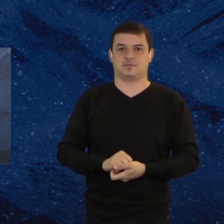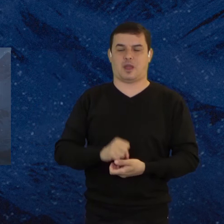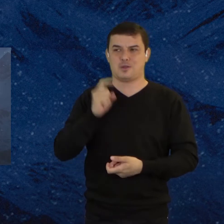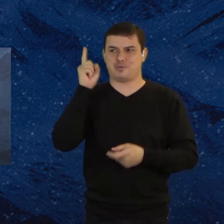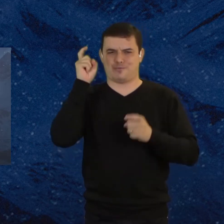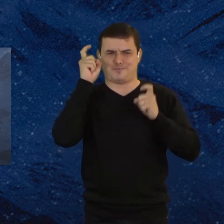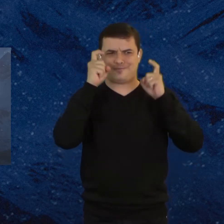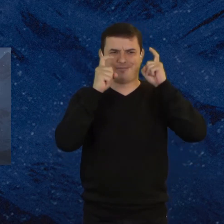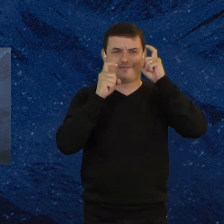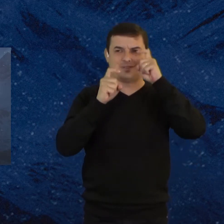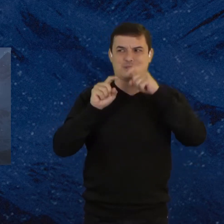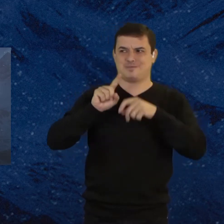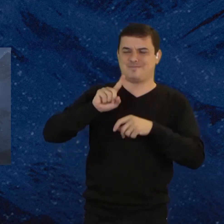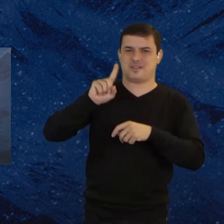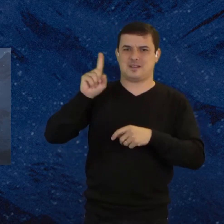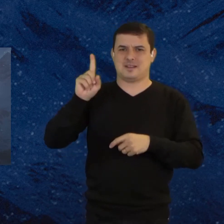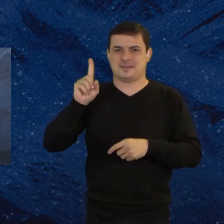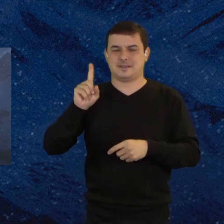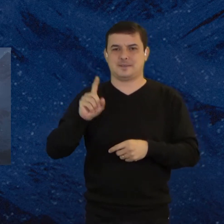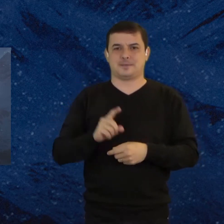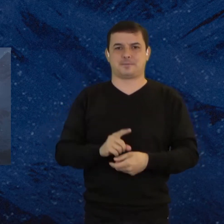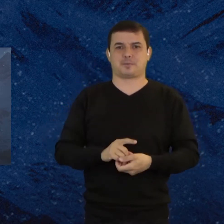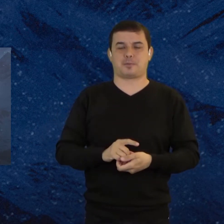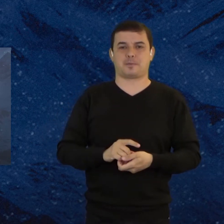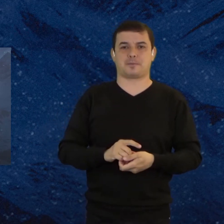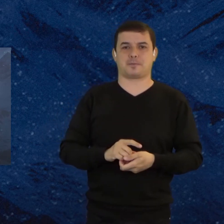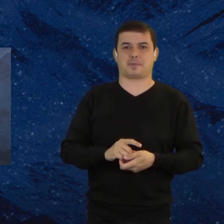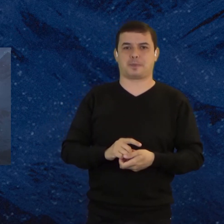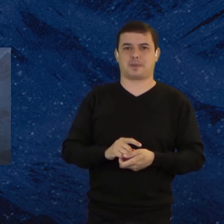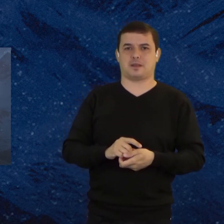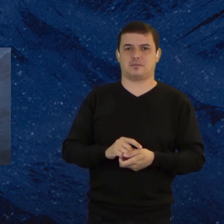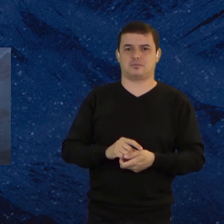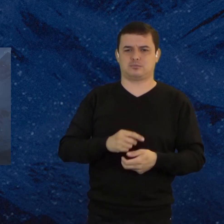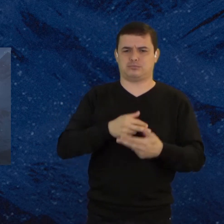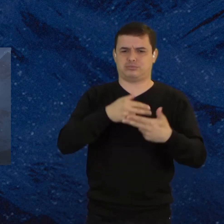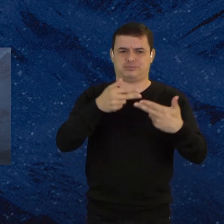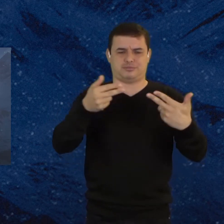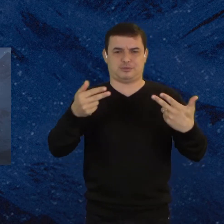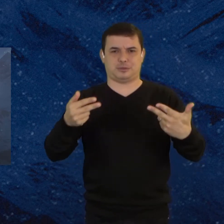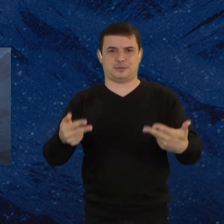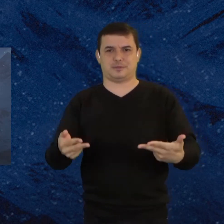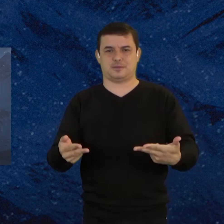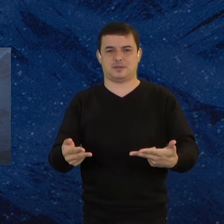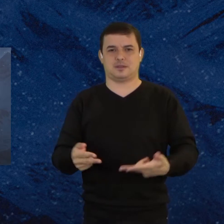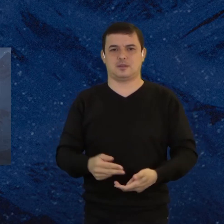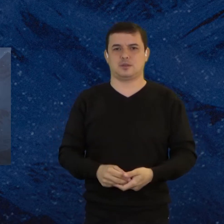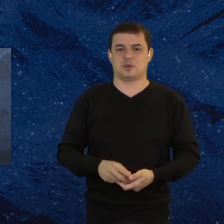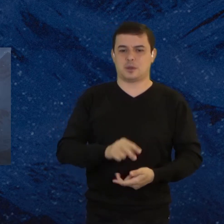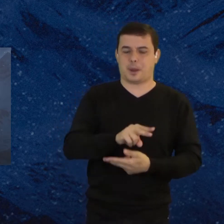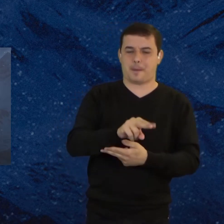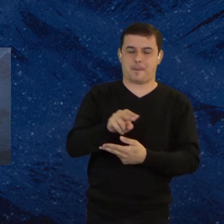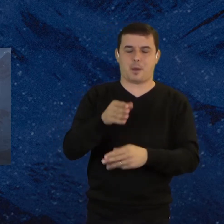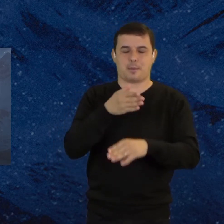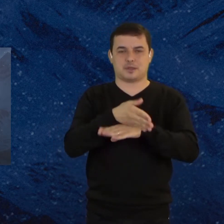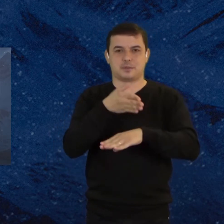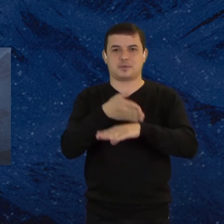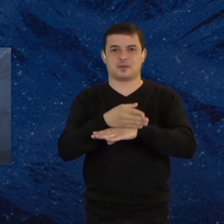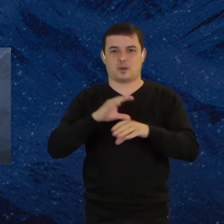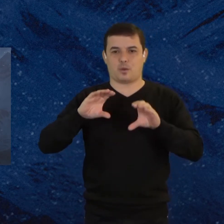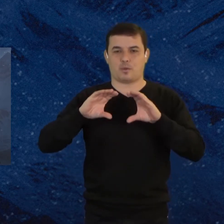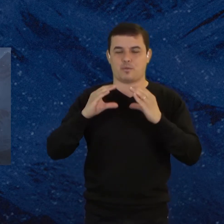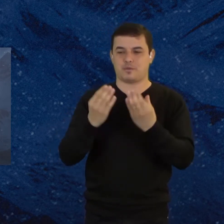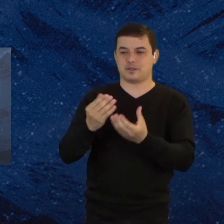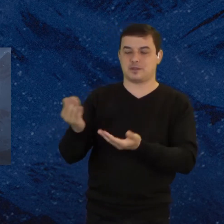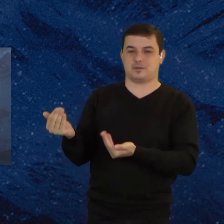as pessoas enfrentam ali, temos vários irmãos participando também da conferência de